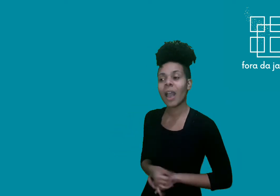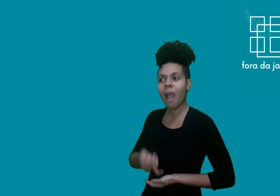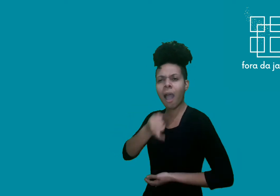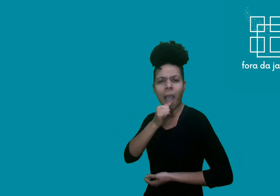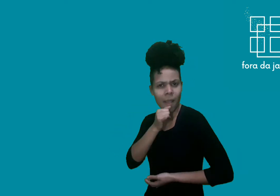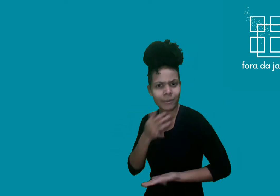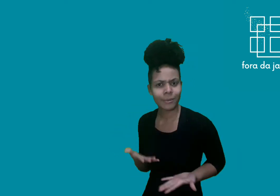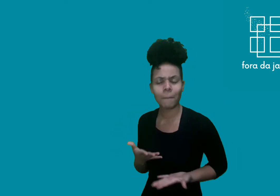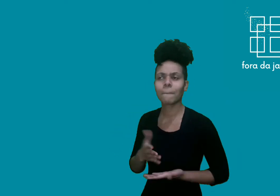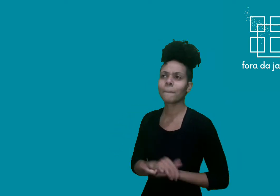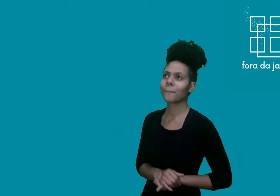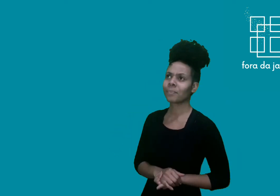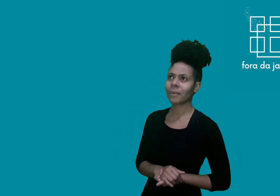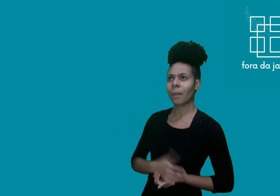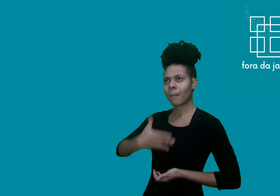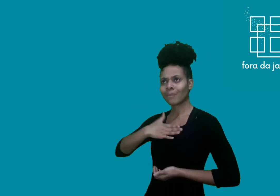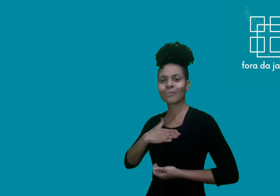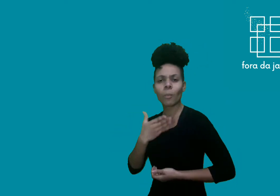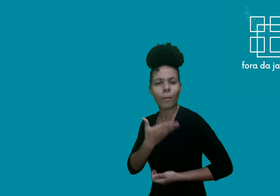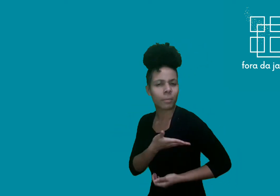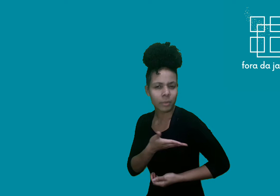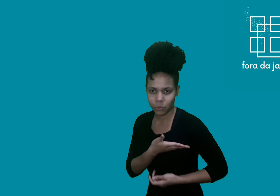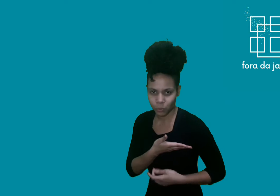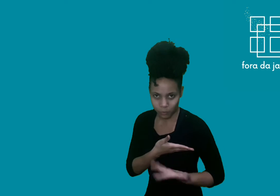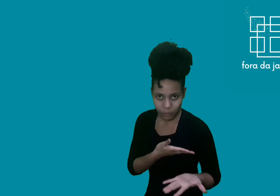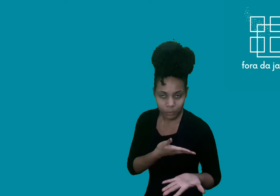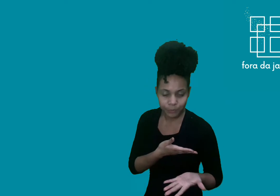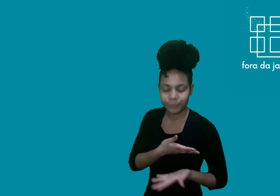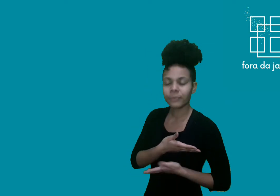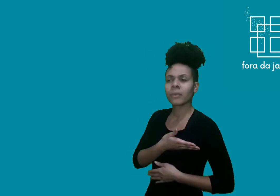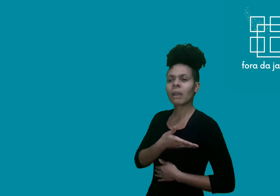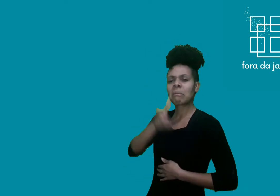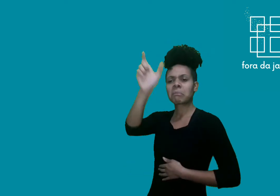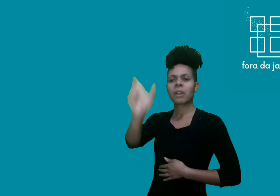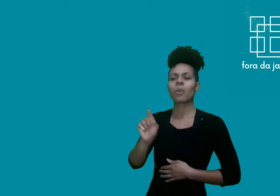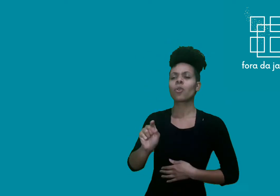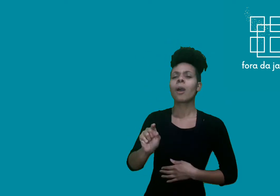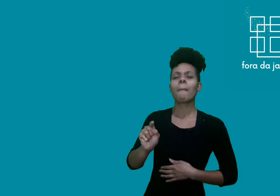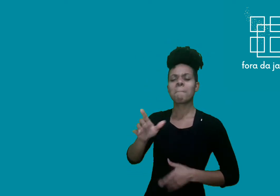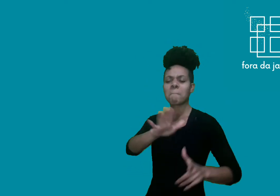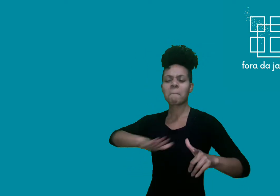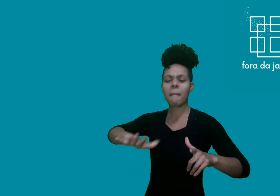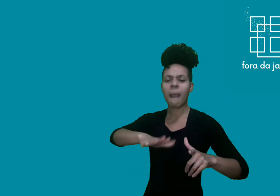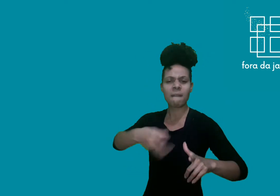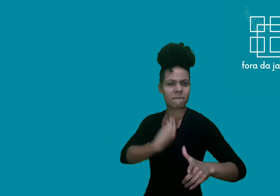isso? Ou é mais do tipo, como os meus pais tiveram uma idealização do que seria bom para